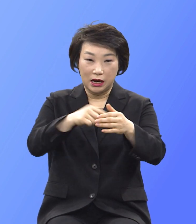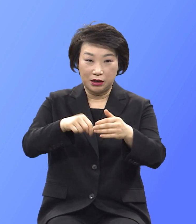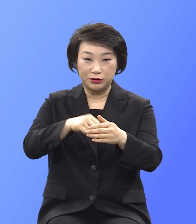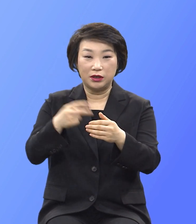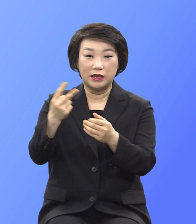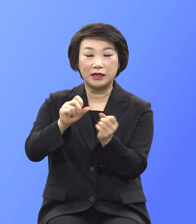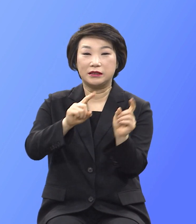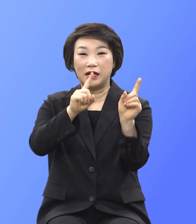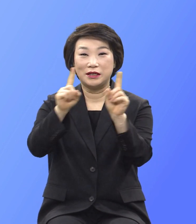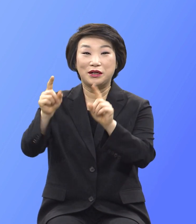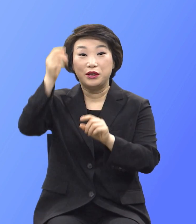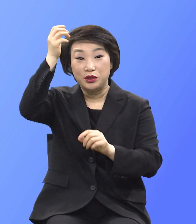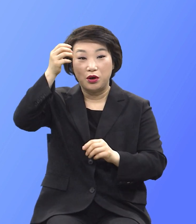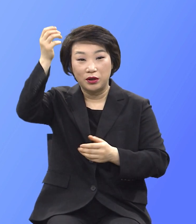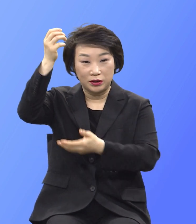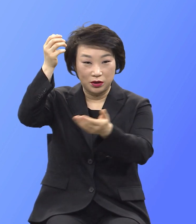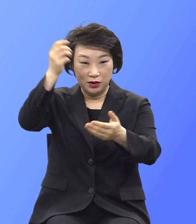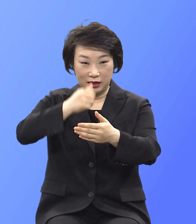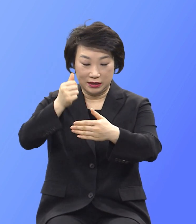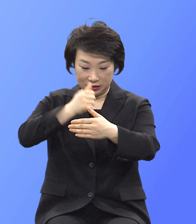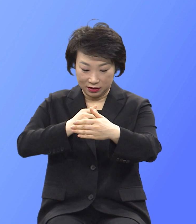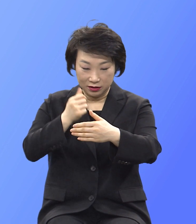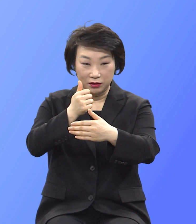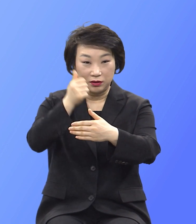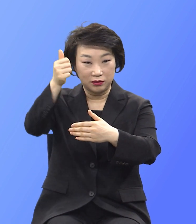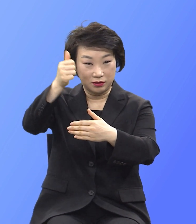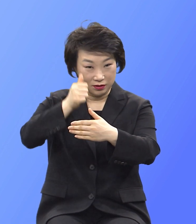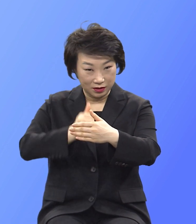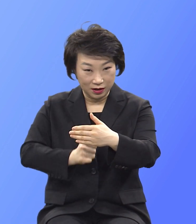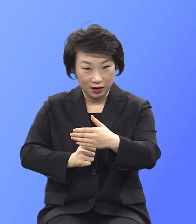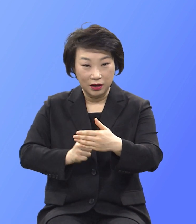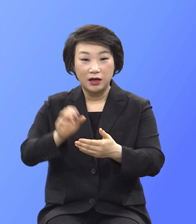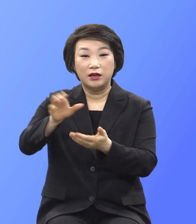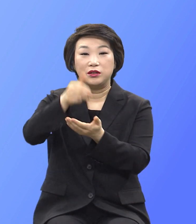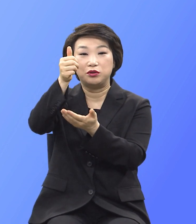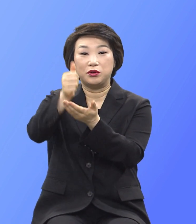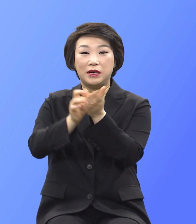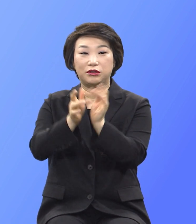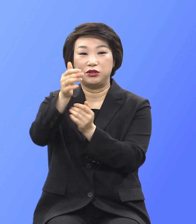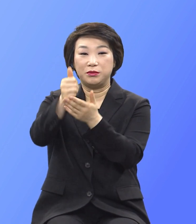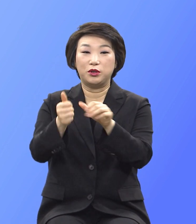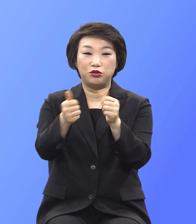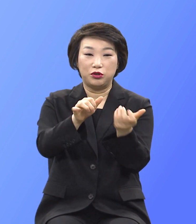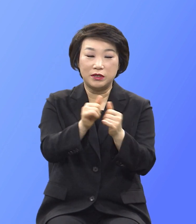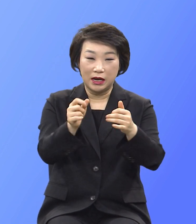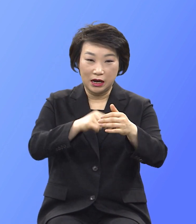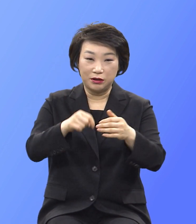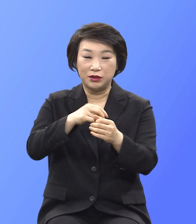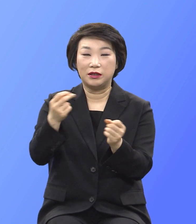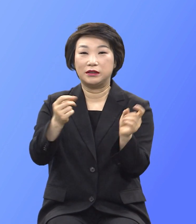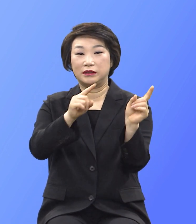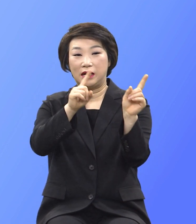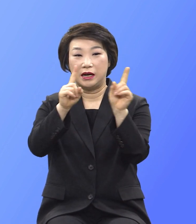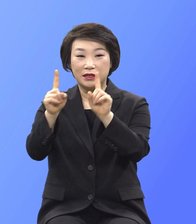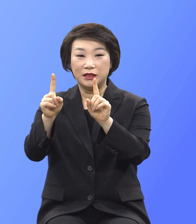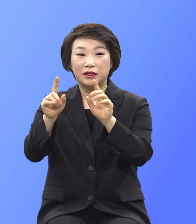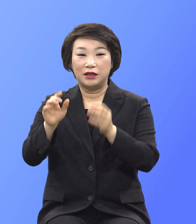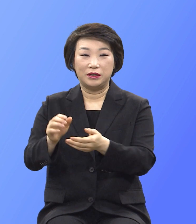죽은 자 가운데서 살리신 이의 영이 너희 안에 거하시면 그리스도 예수를 죽은 자